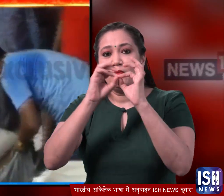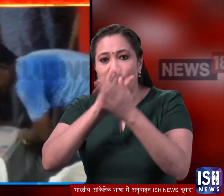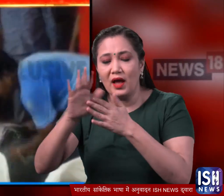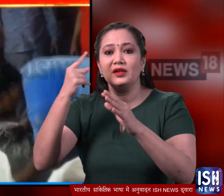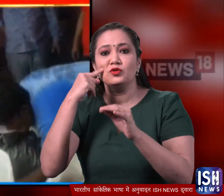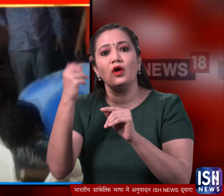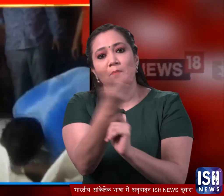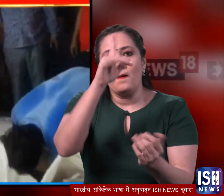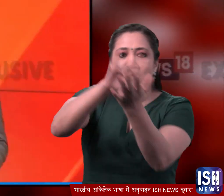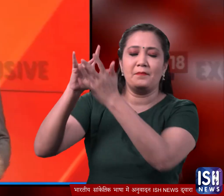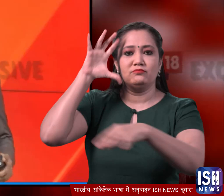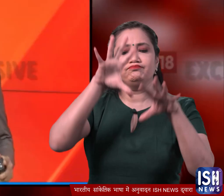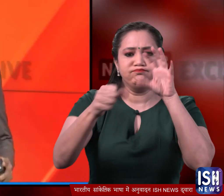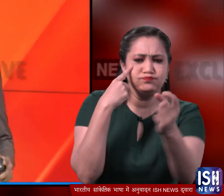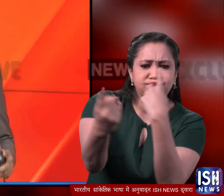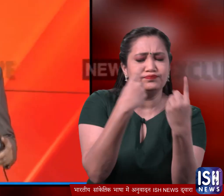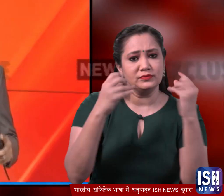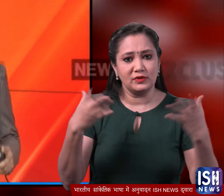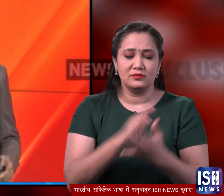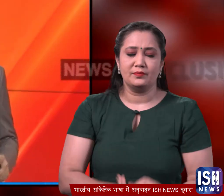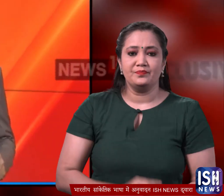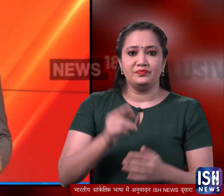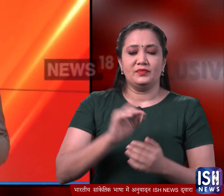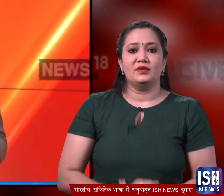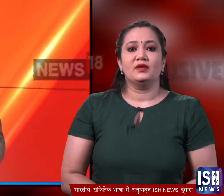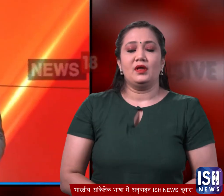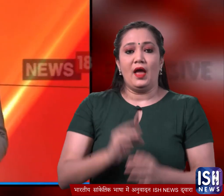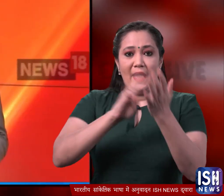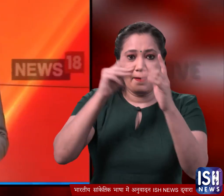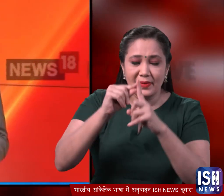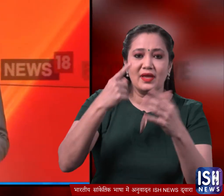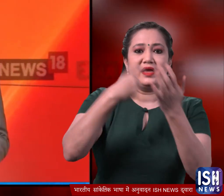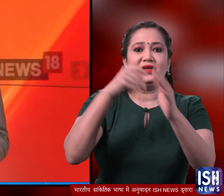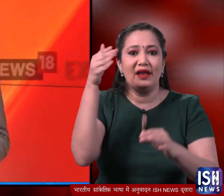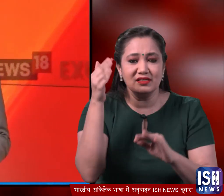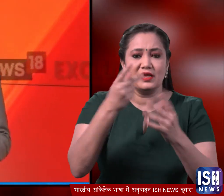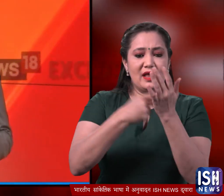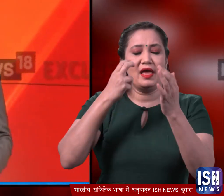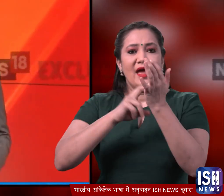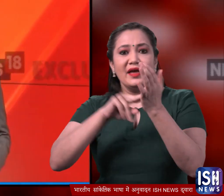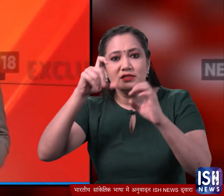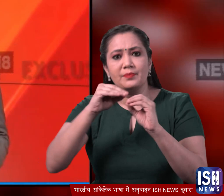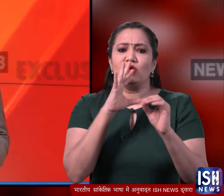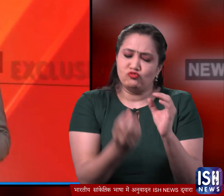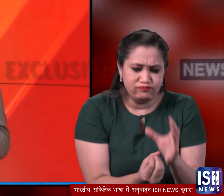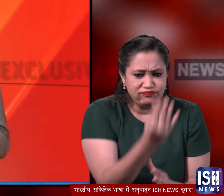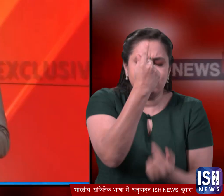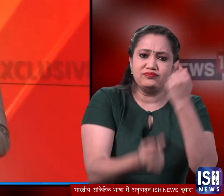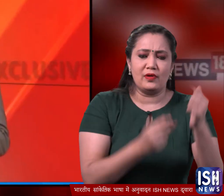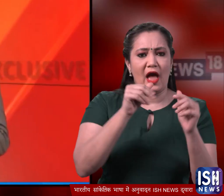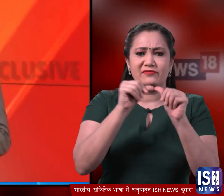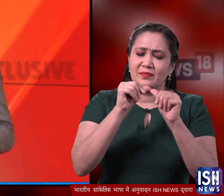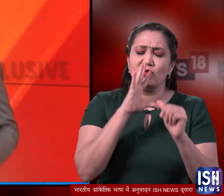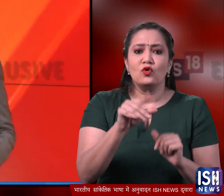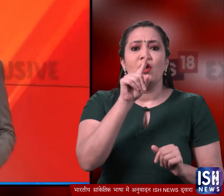बाद वहां भी छापेमारी की गई। सौभाग्य की बात है कि मध्य प्रदेश और राजस्थान के कई जिलों में एनसीबी की निगरानी में ही अफीम की खेती होती है, जिसका